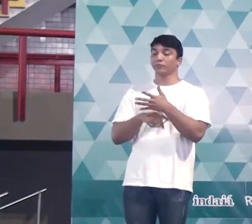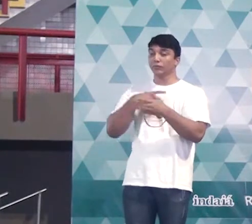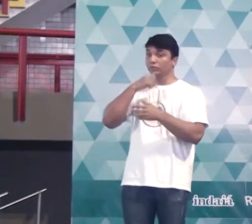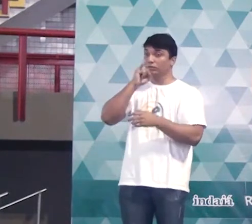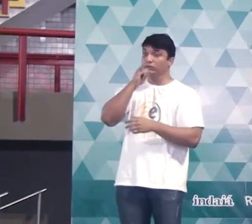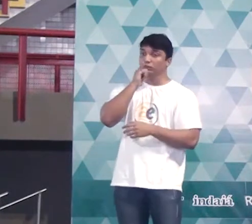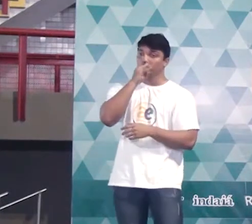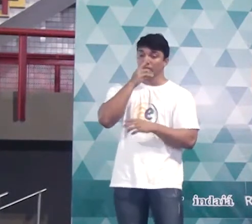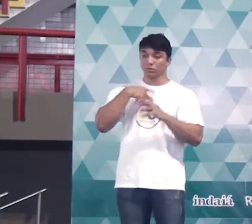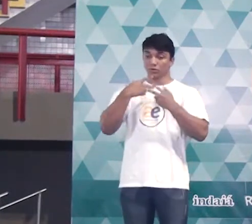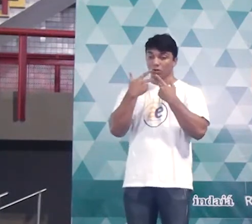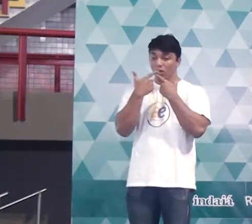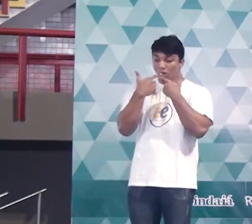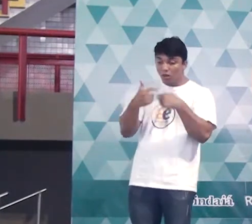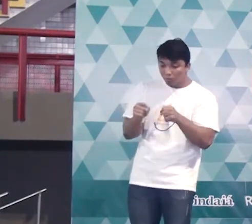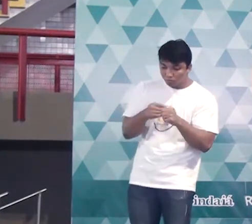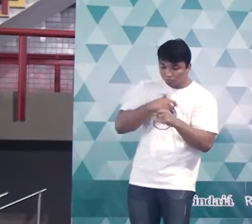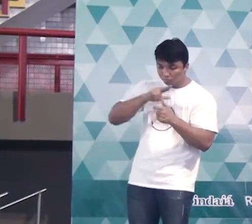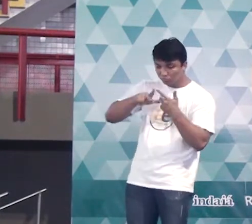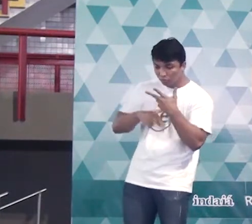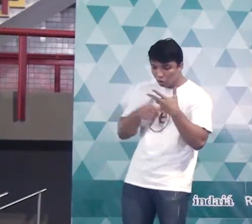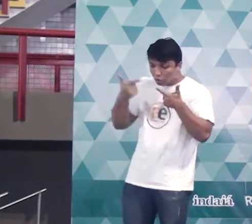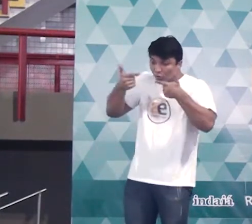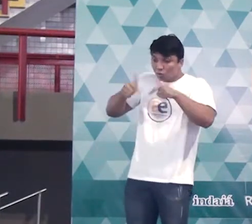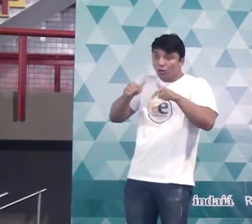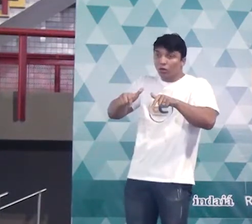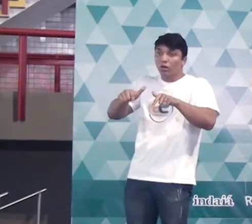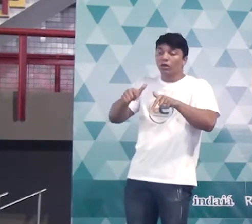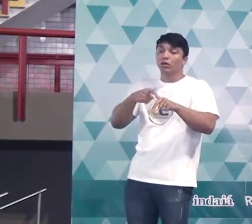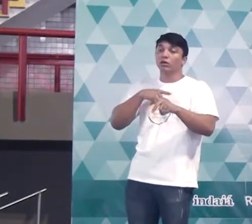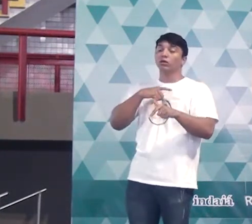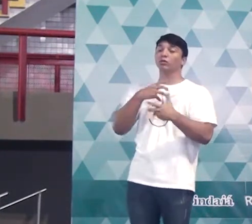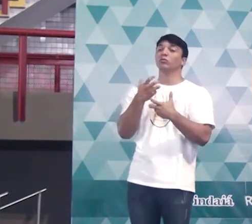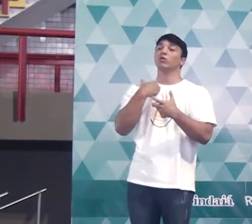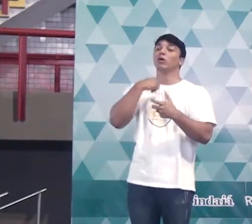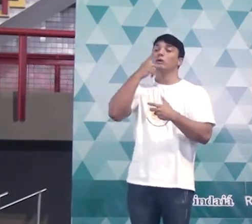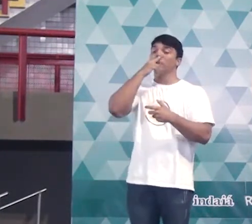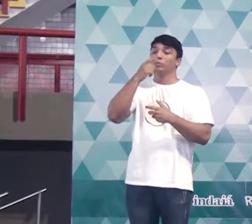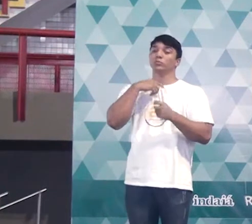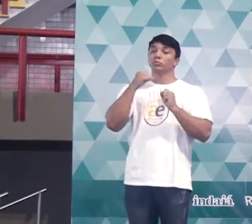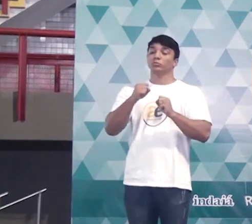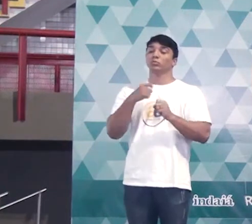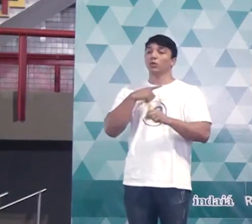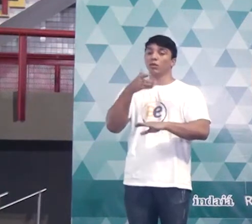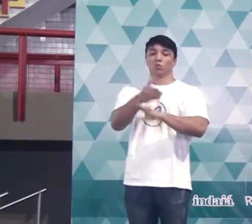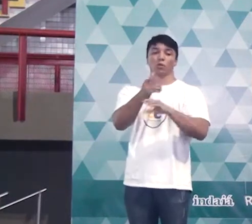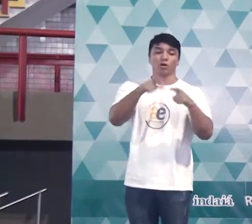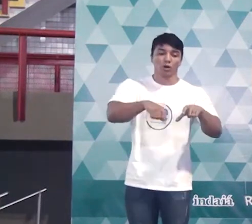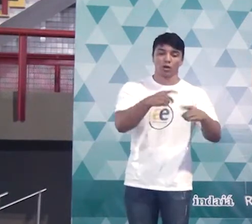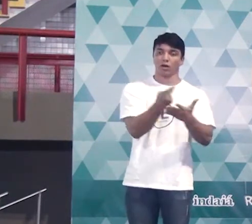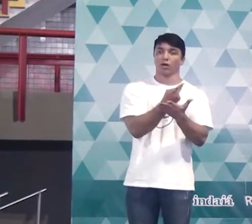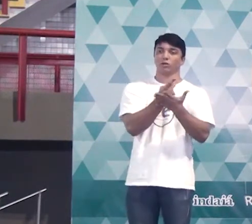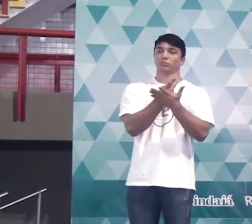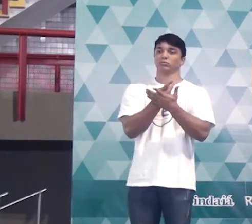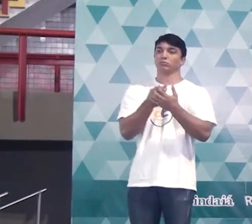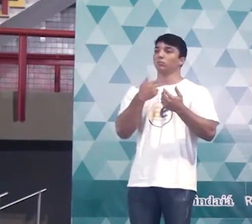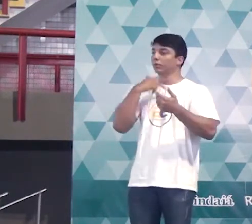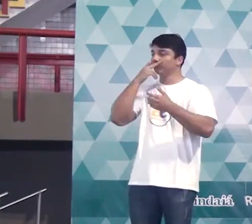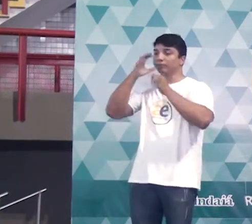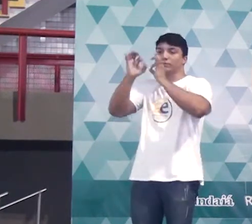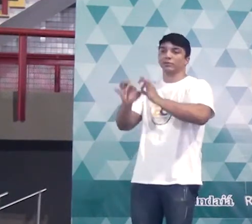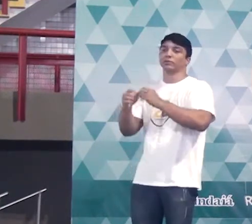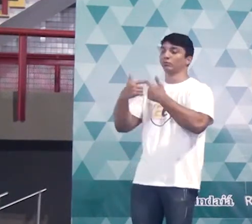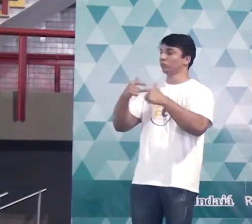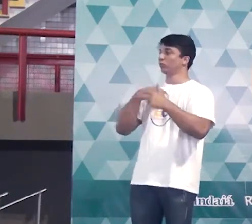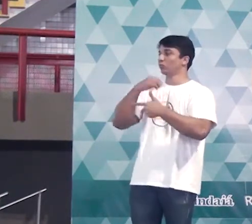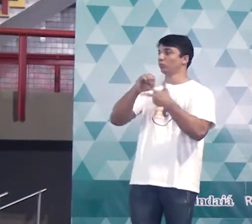lá fazendo a prova, não tiver questão sobre variação linguística, você entrou no lugar errado. Você não está fazendo a prova